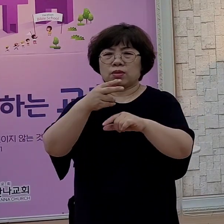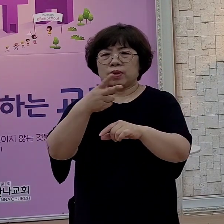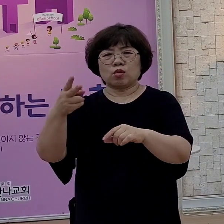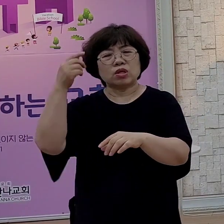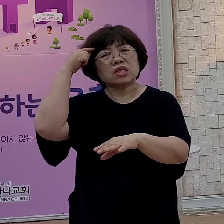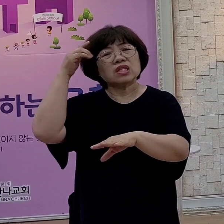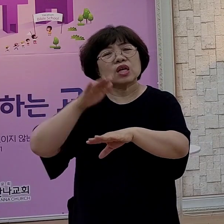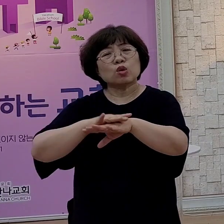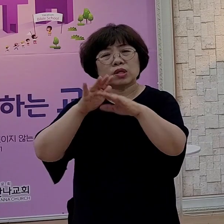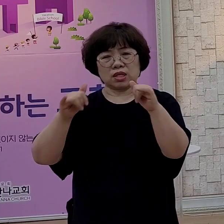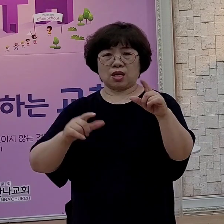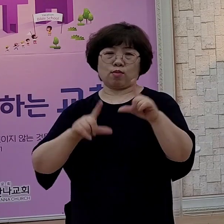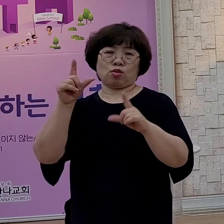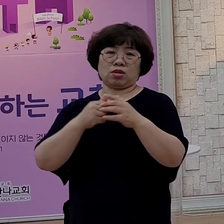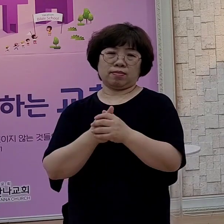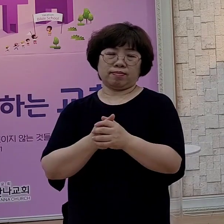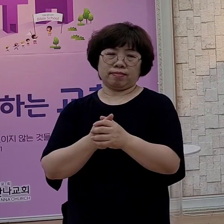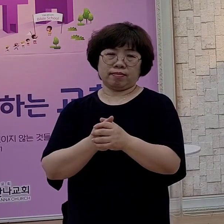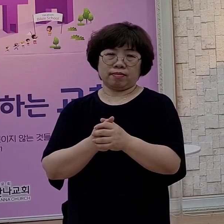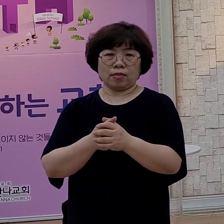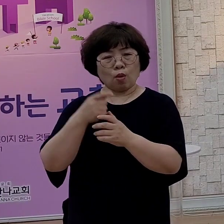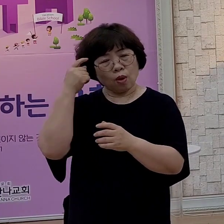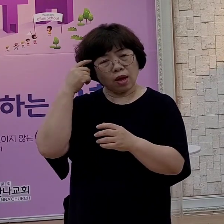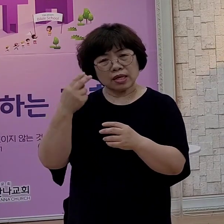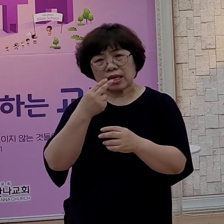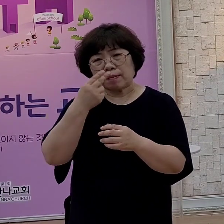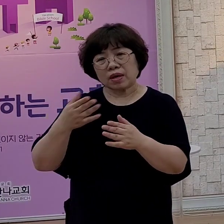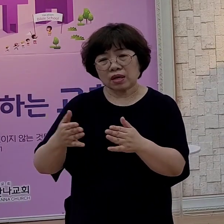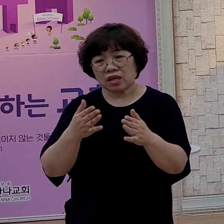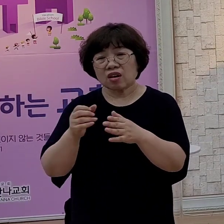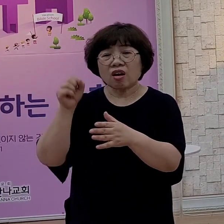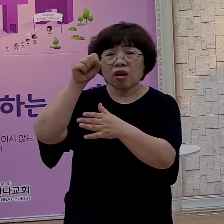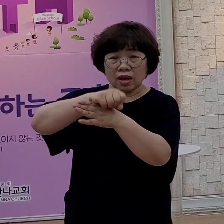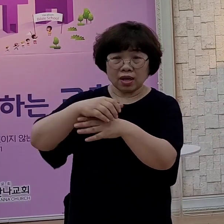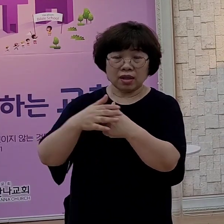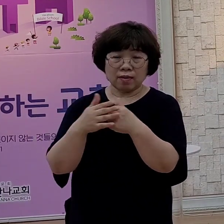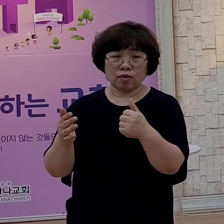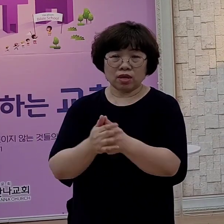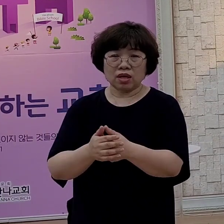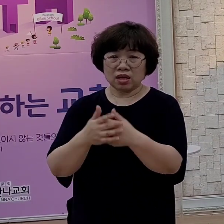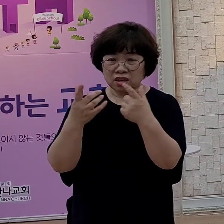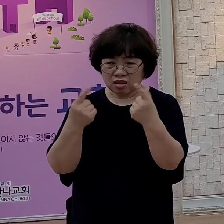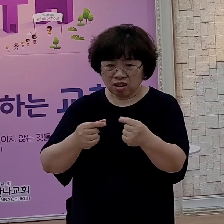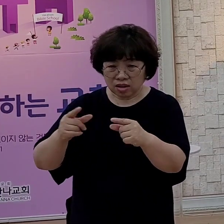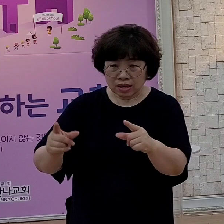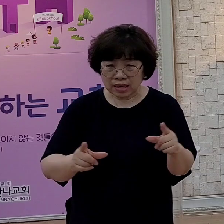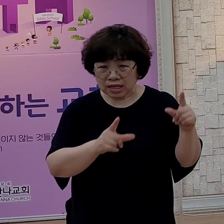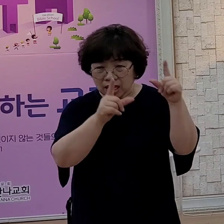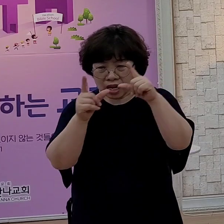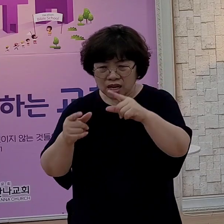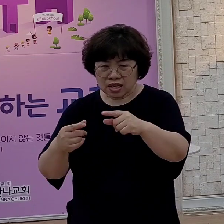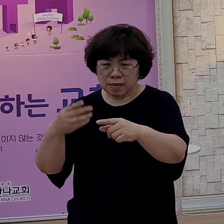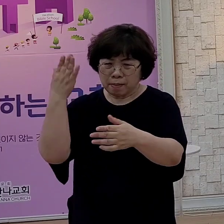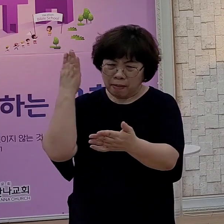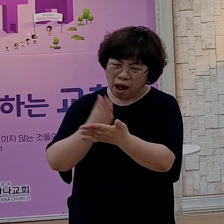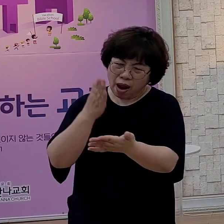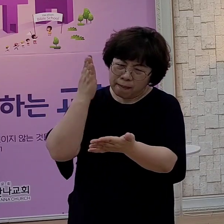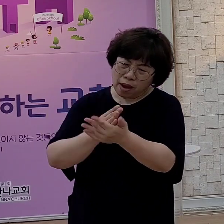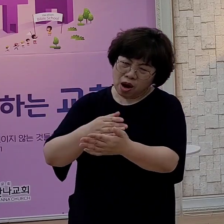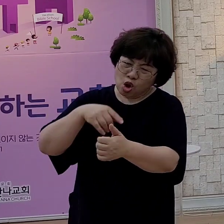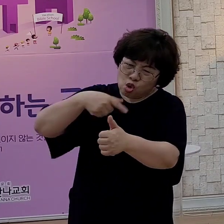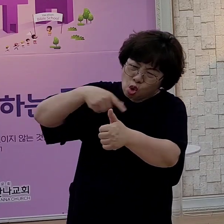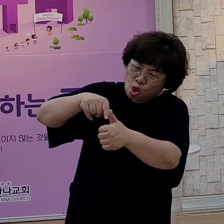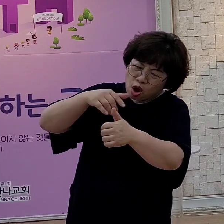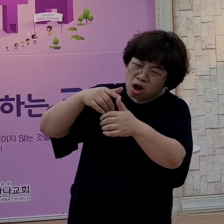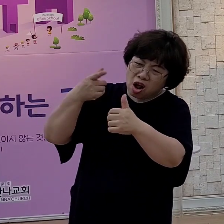왜? 그에게 생명의 길을 주셨잖아요. 그렇게 살지 않았던, 조롱하던 다수 사람들은 다